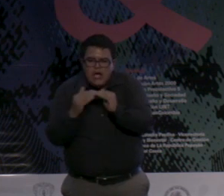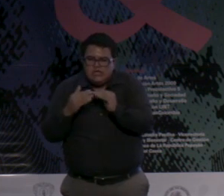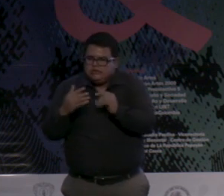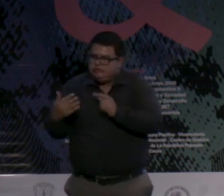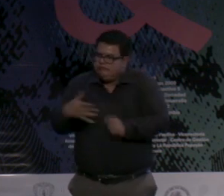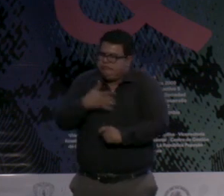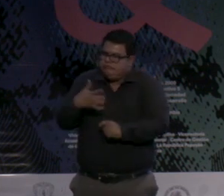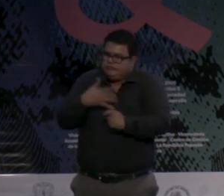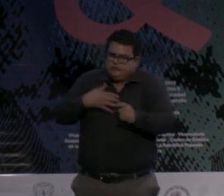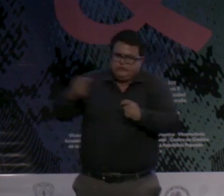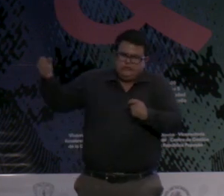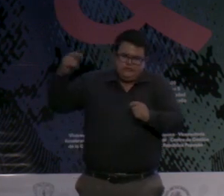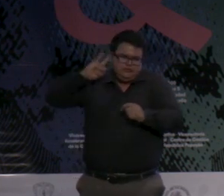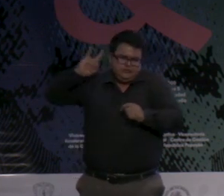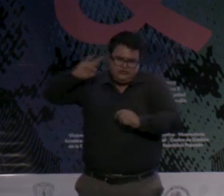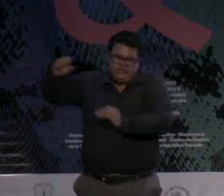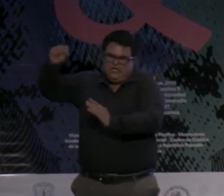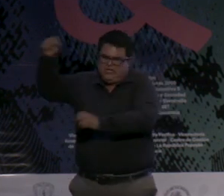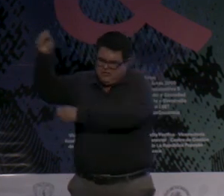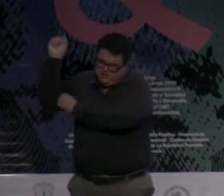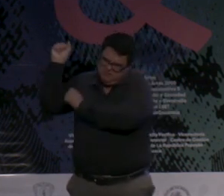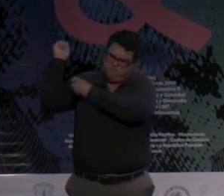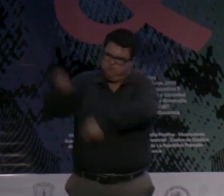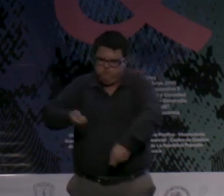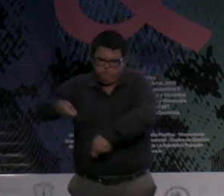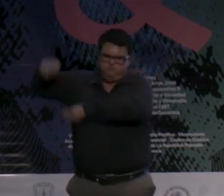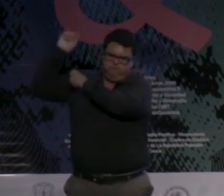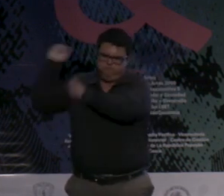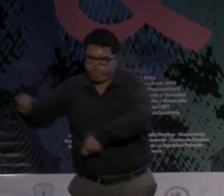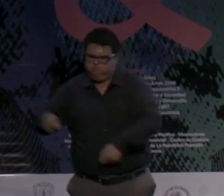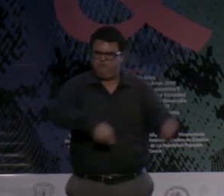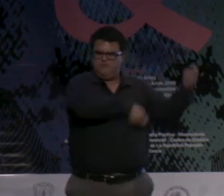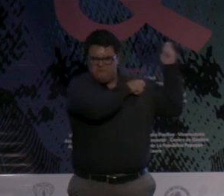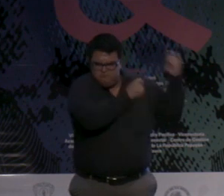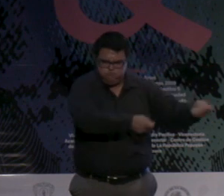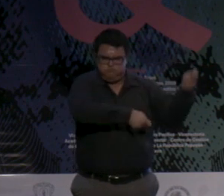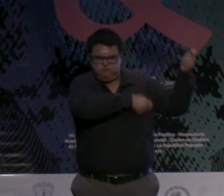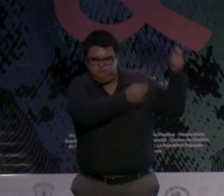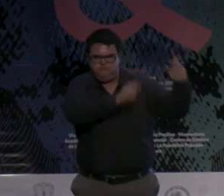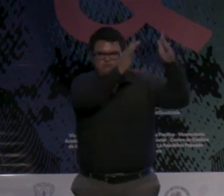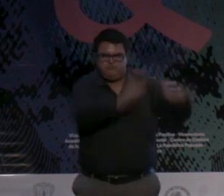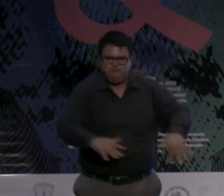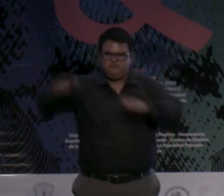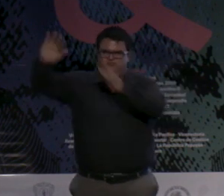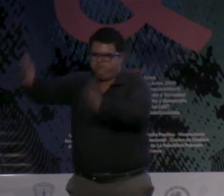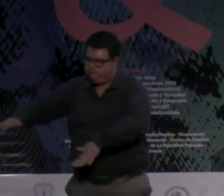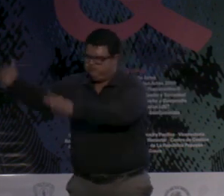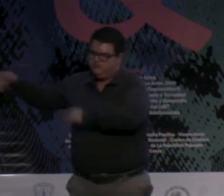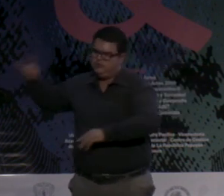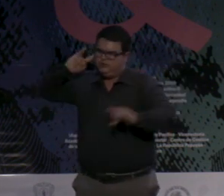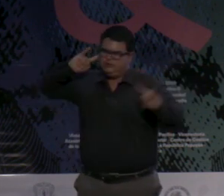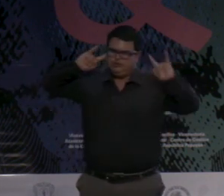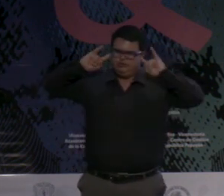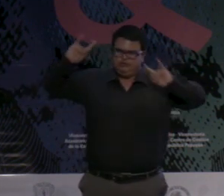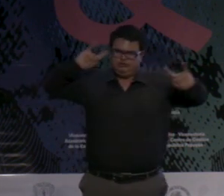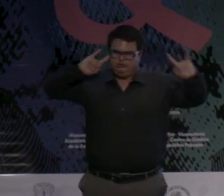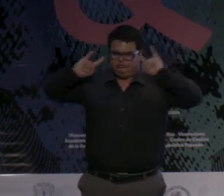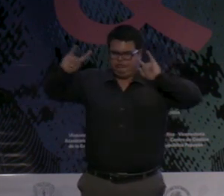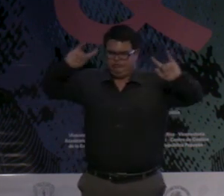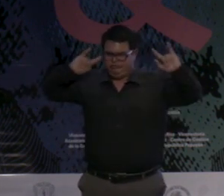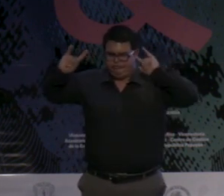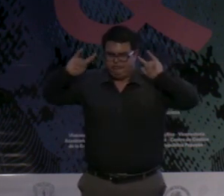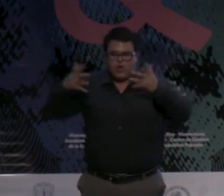demoliendo todos los edificios de la cuadra, demoliendo los apartamentos de adentro y dejando el apartamento de Osvaldo solo, sometiéndolos